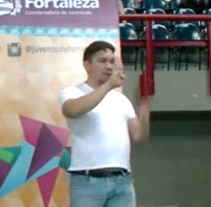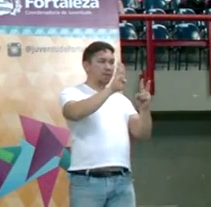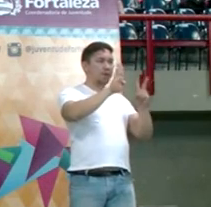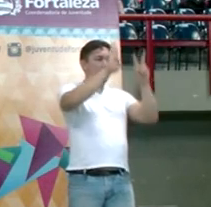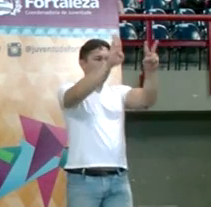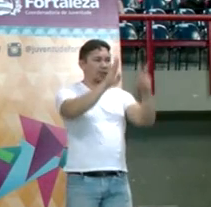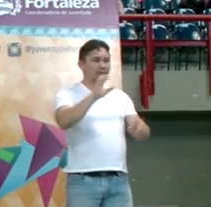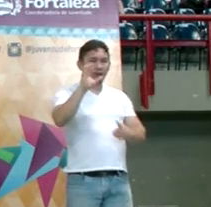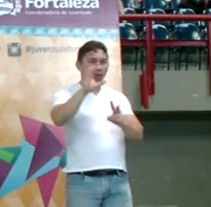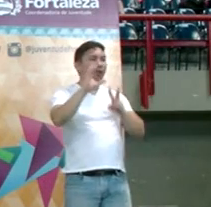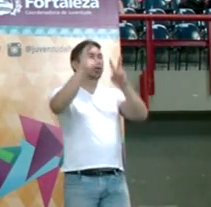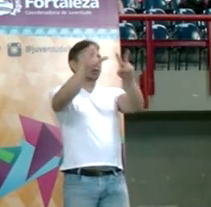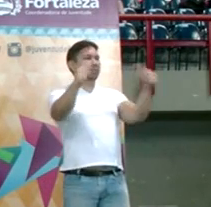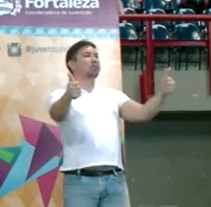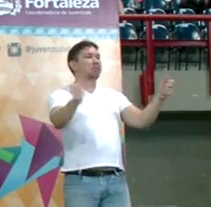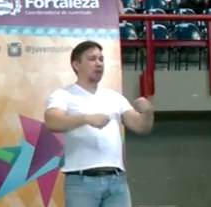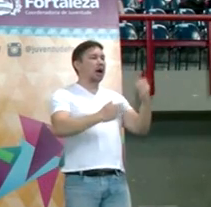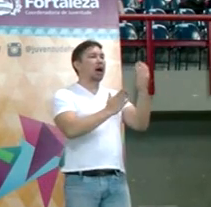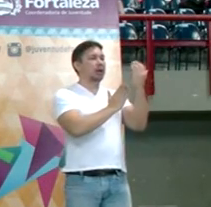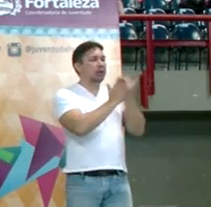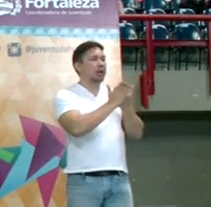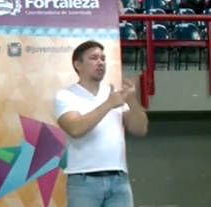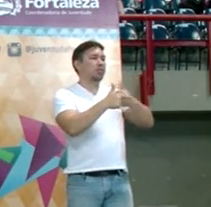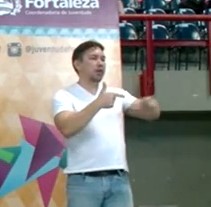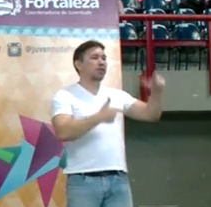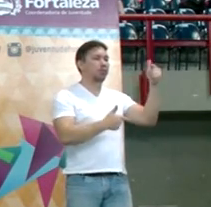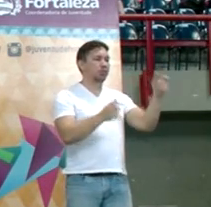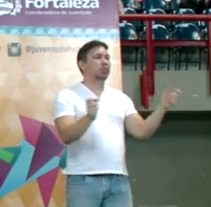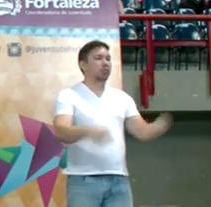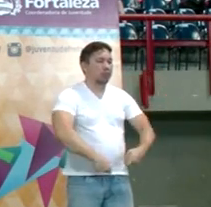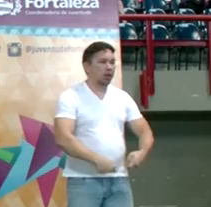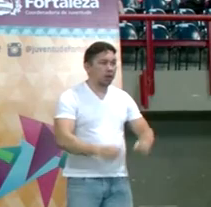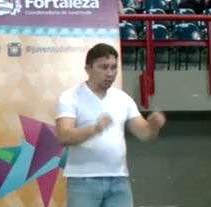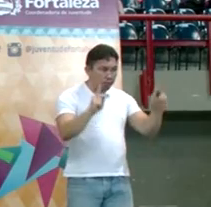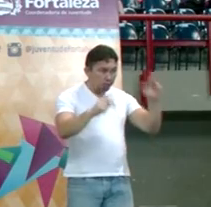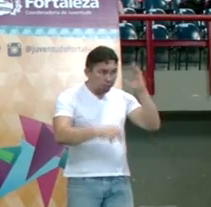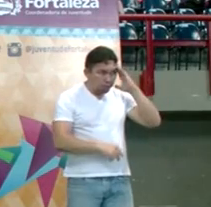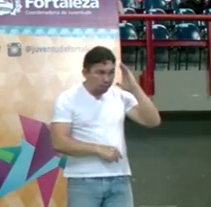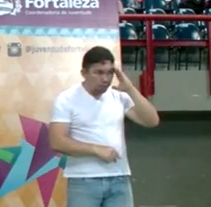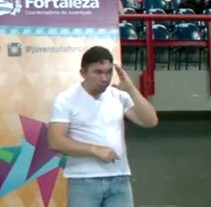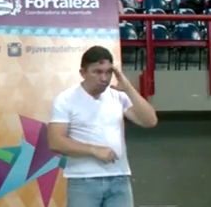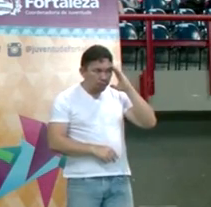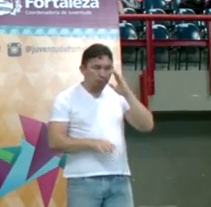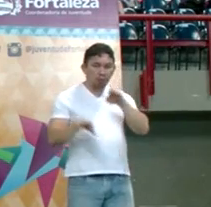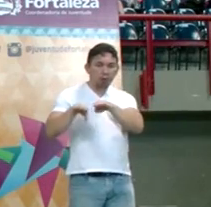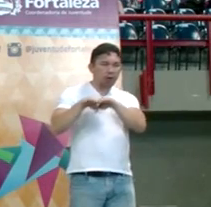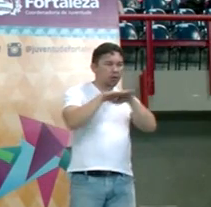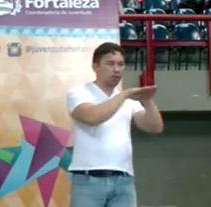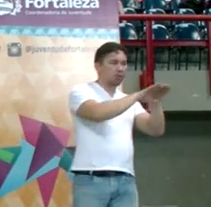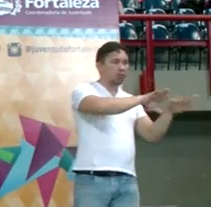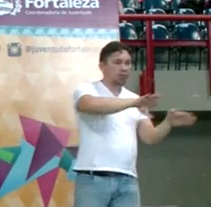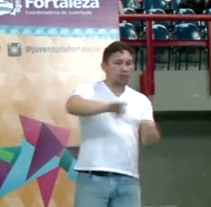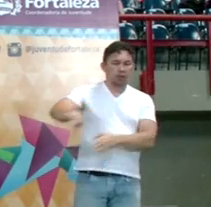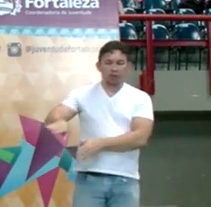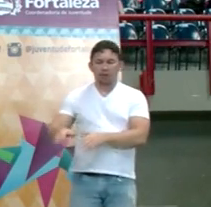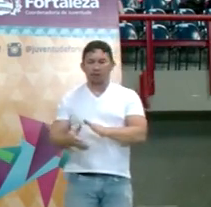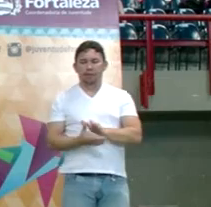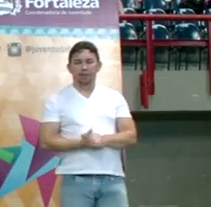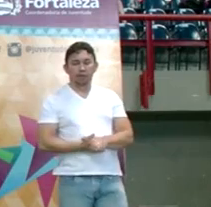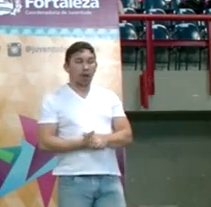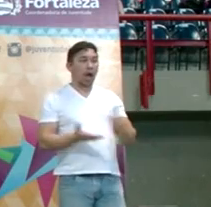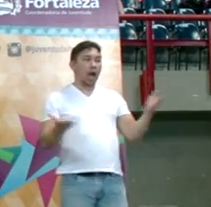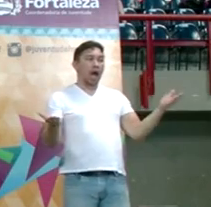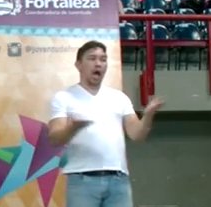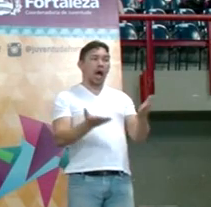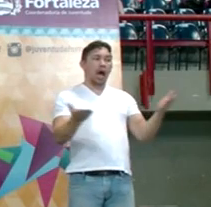contada a mesma quantidade de vezes. Aí a gente pode fazer isso. Tá certíssimo, tá bom? Joia essa? Pronto. Pessoal, agora eu queria que